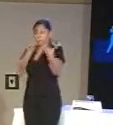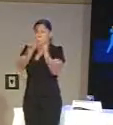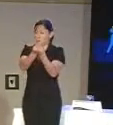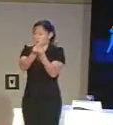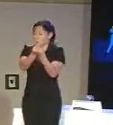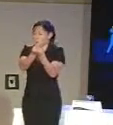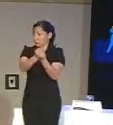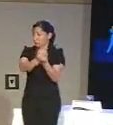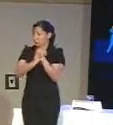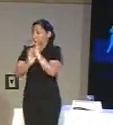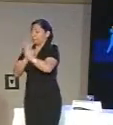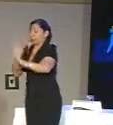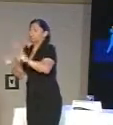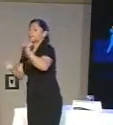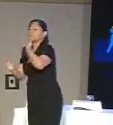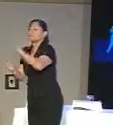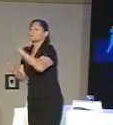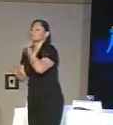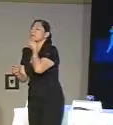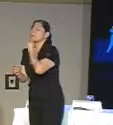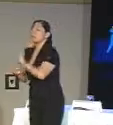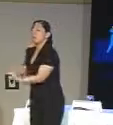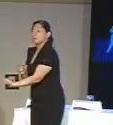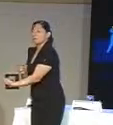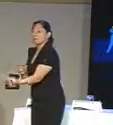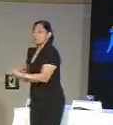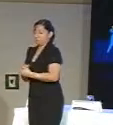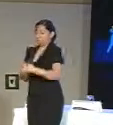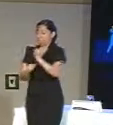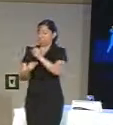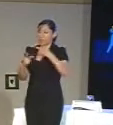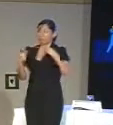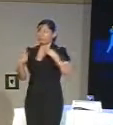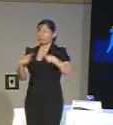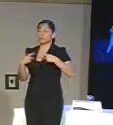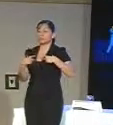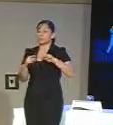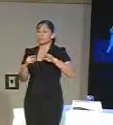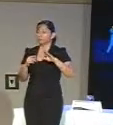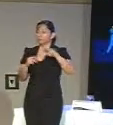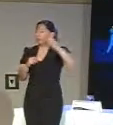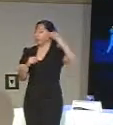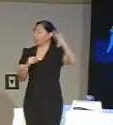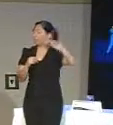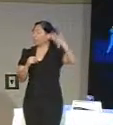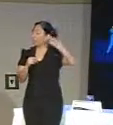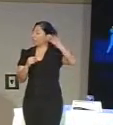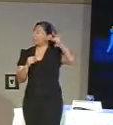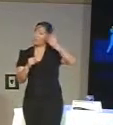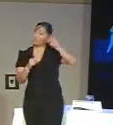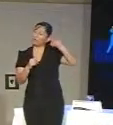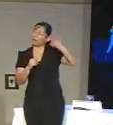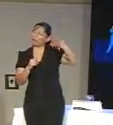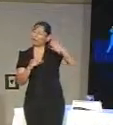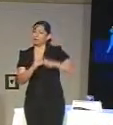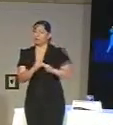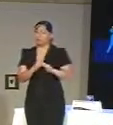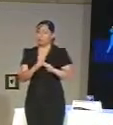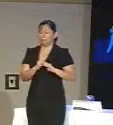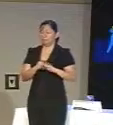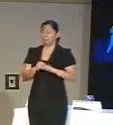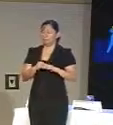Cuando a los signos de alarma no los consideramos como signos de alarma, retrasamos el proceso de